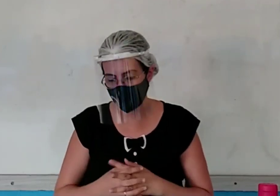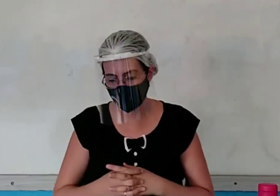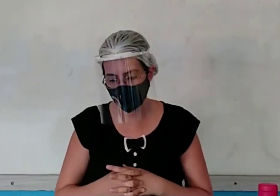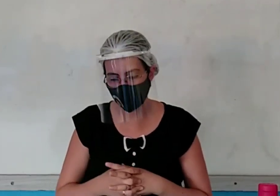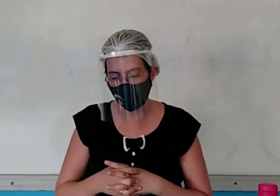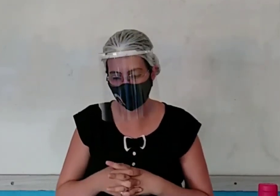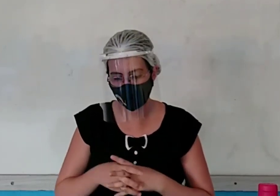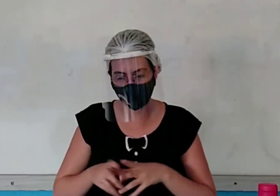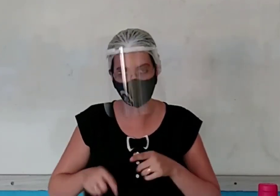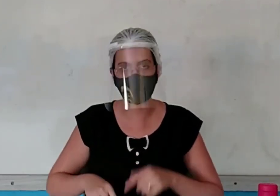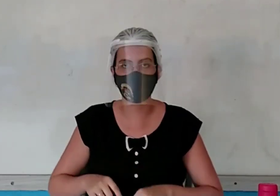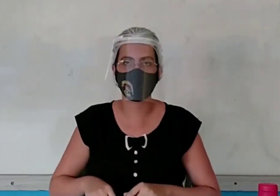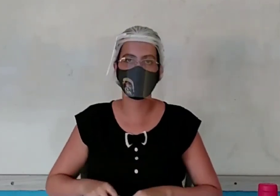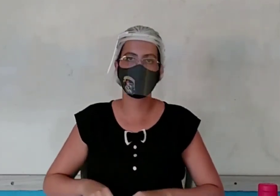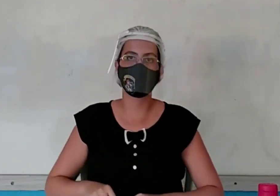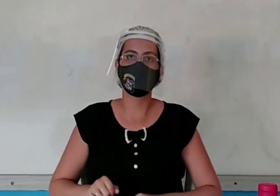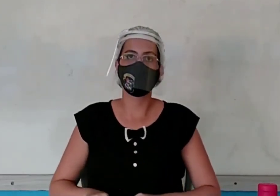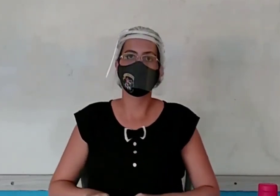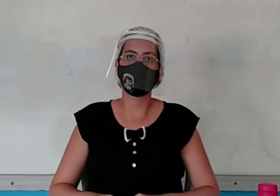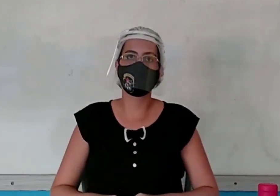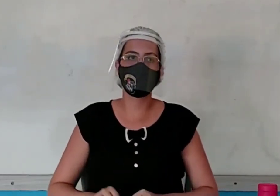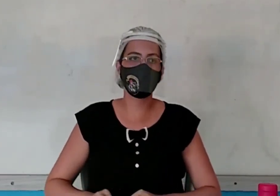se posicionar. Ok?